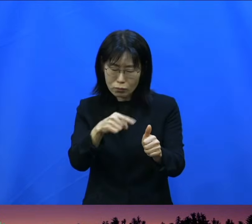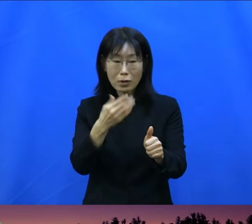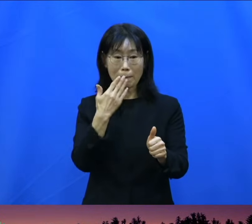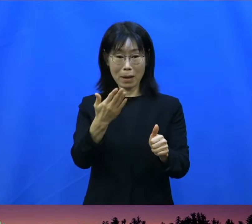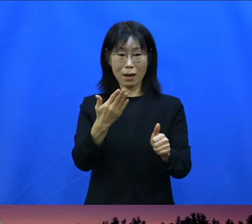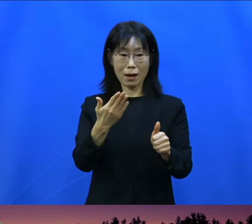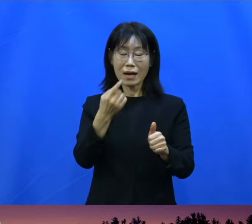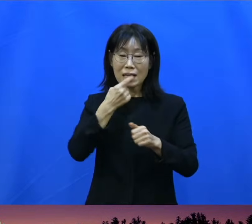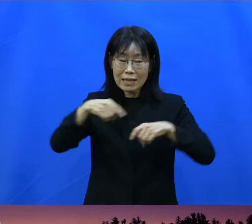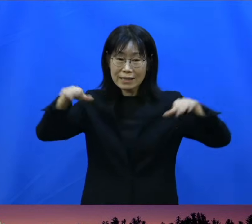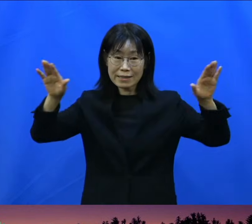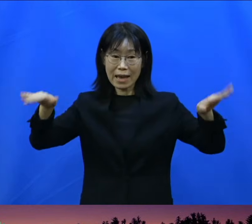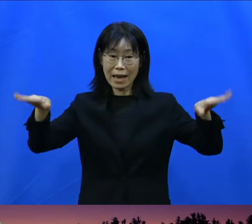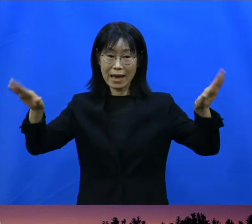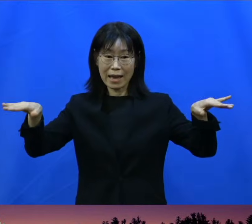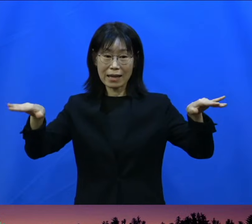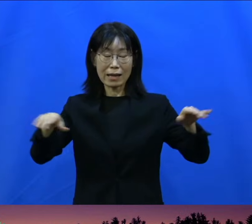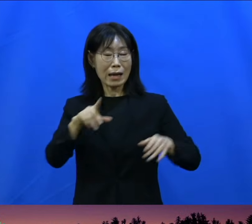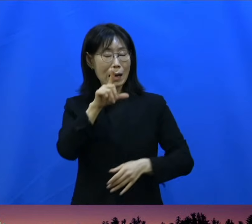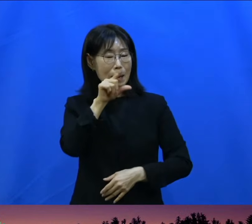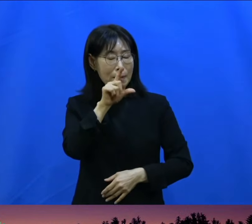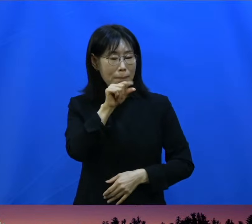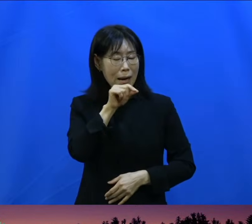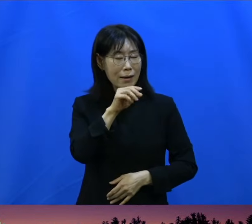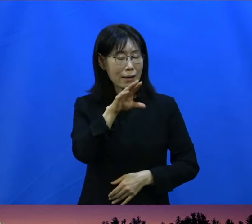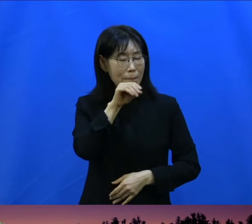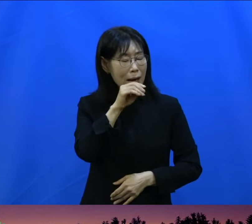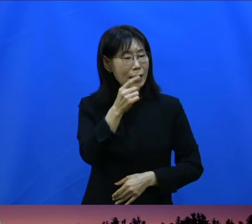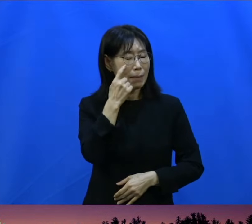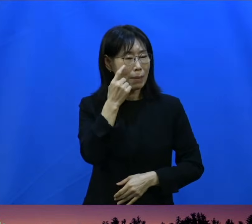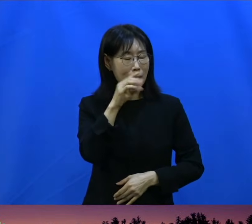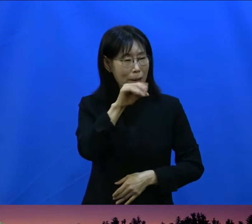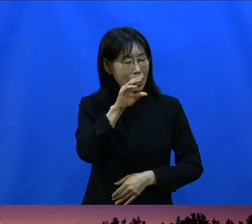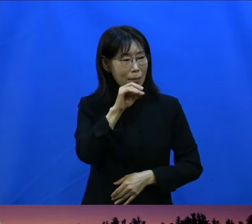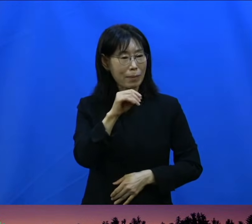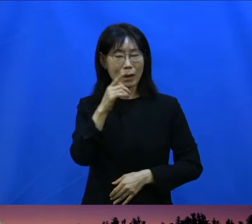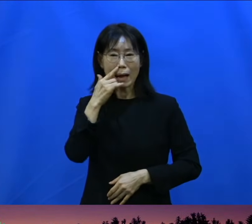막 곤충들 잘해요. 그막 해가지고 뭐 그 곤충들